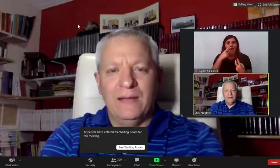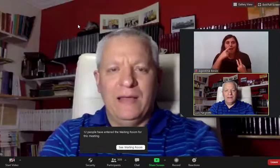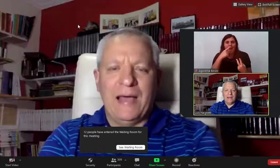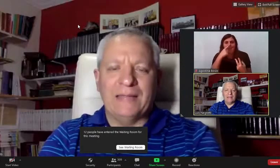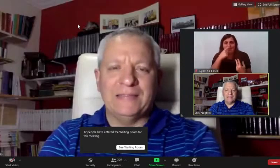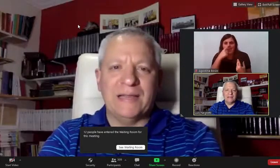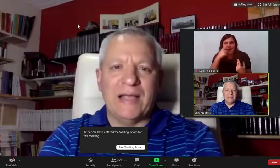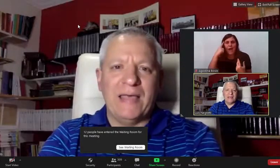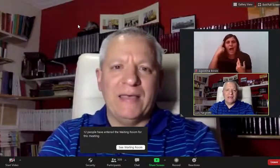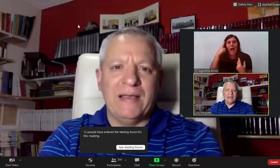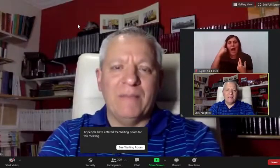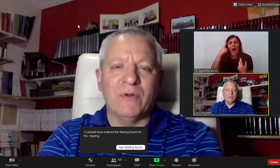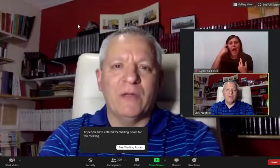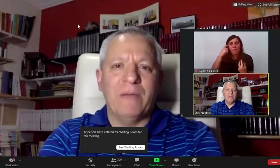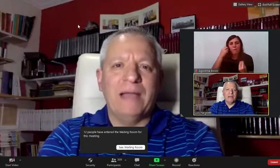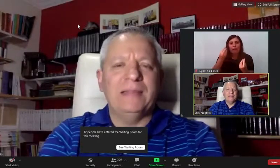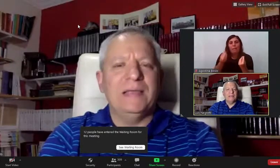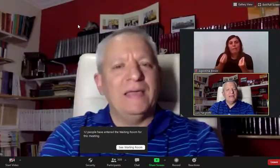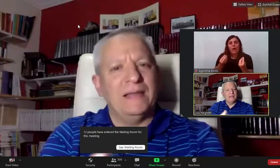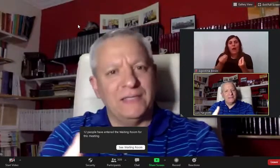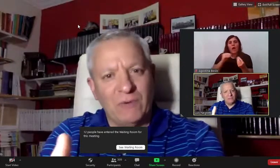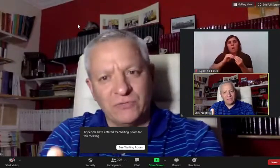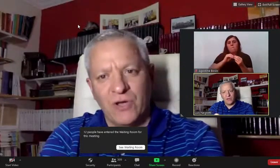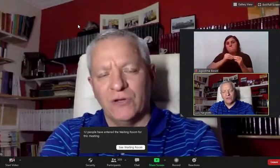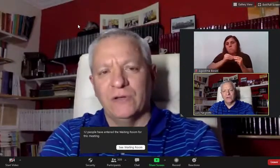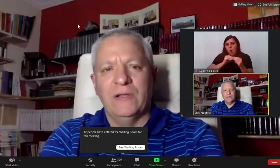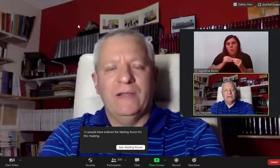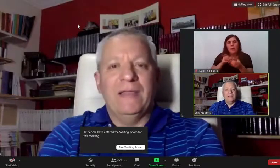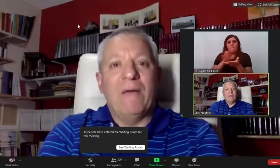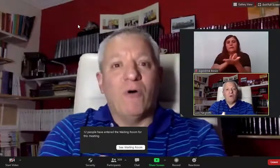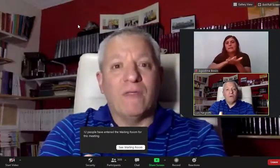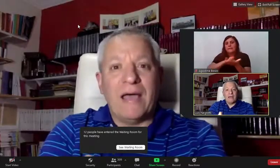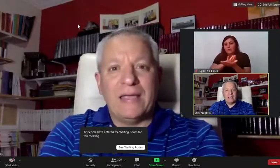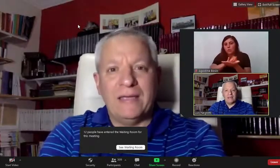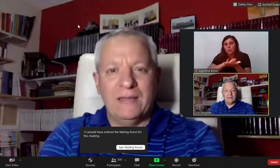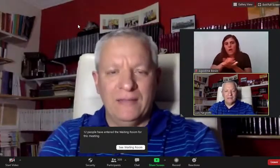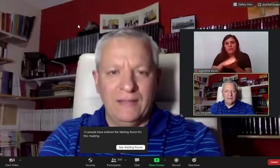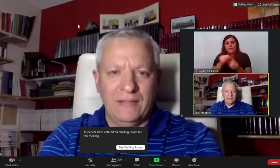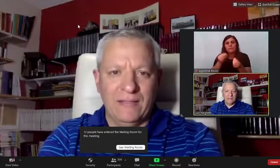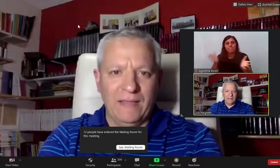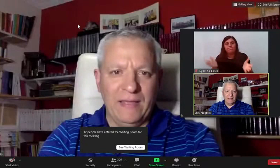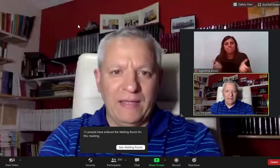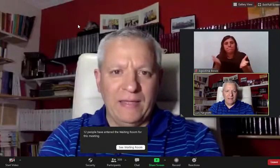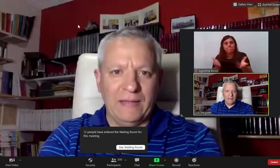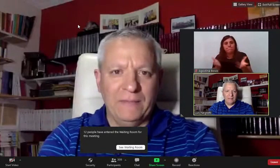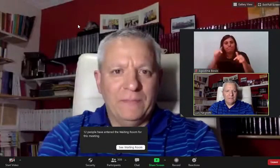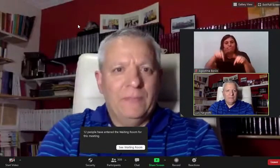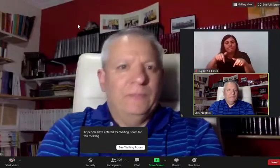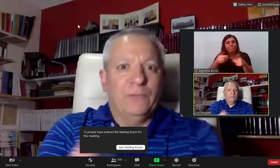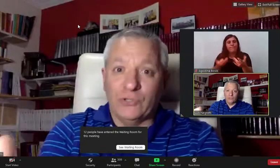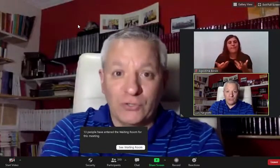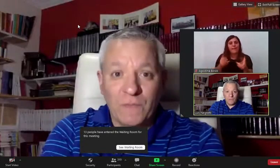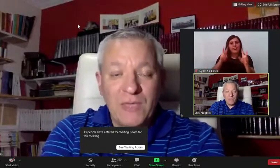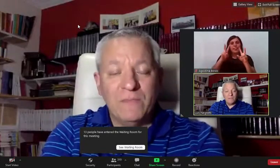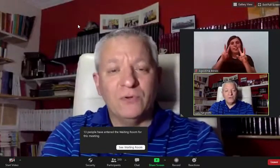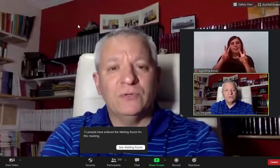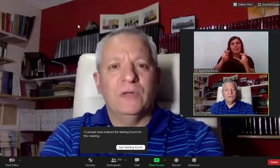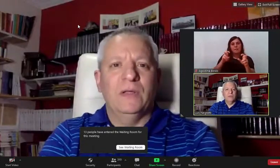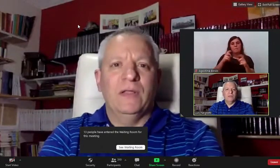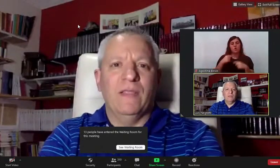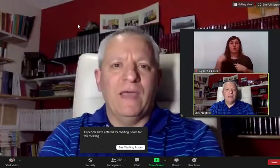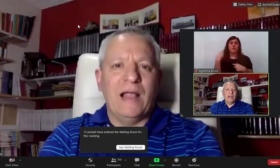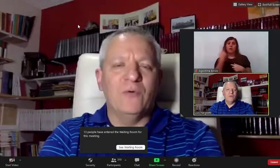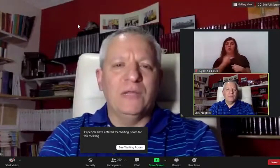aprender acerca de la problemática, de la situación, del abordaje de nosotros